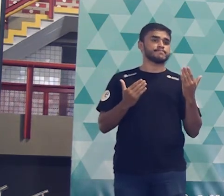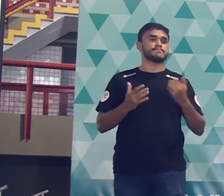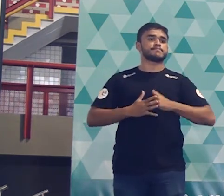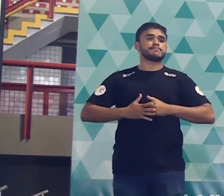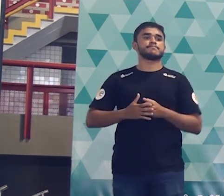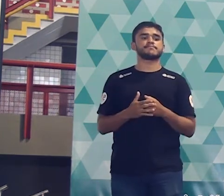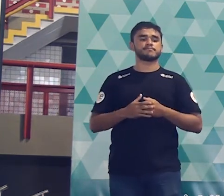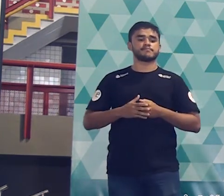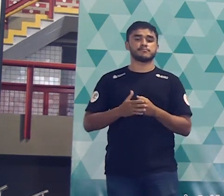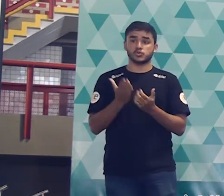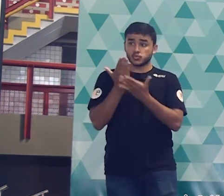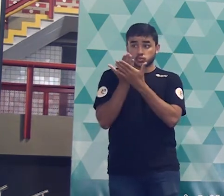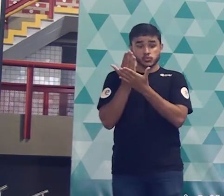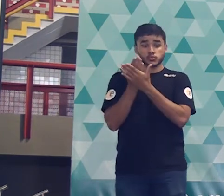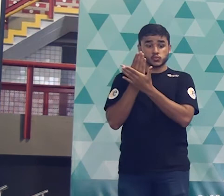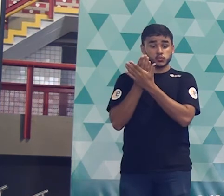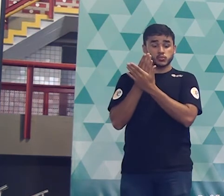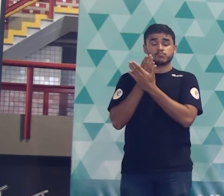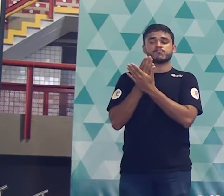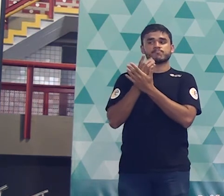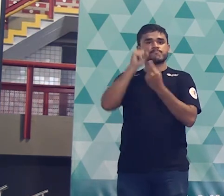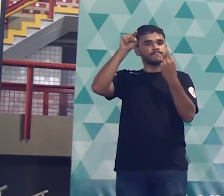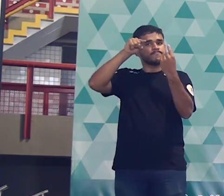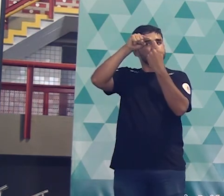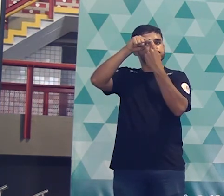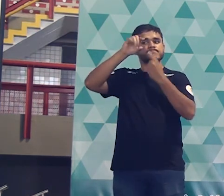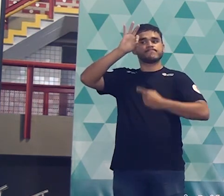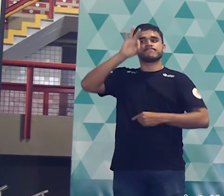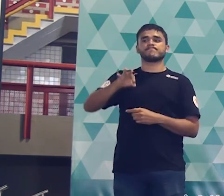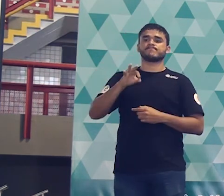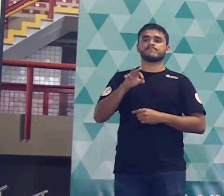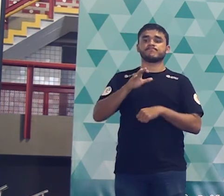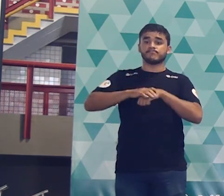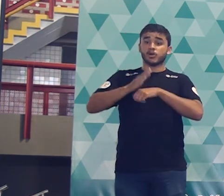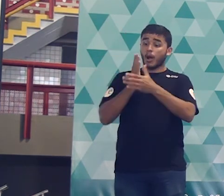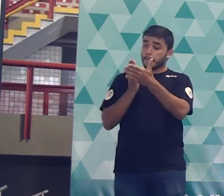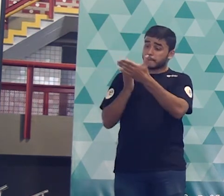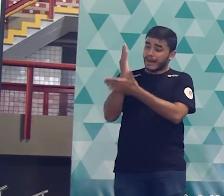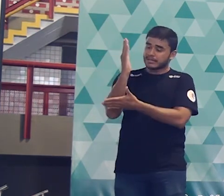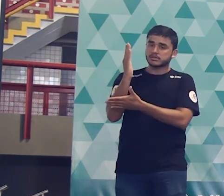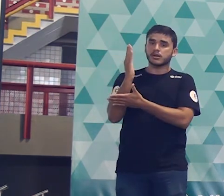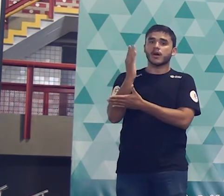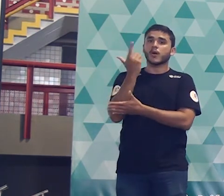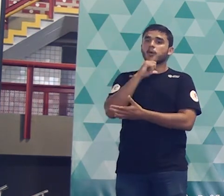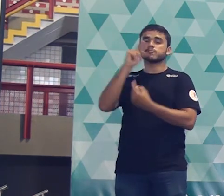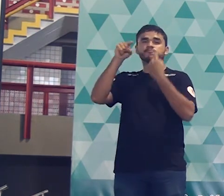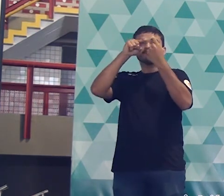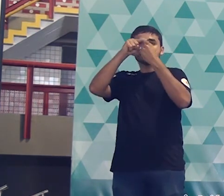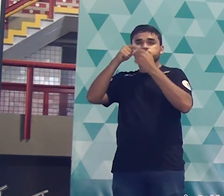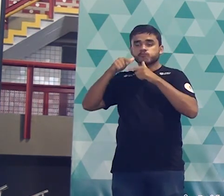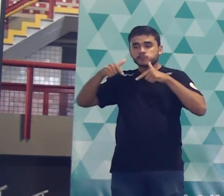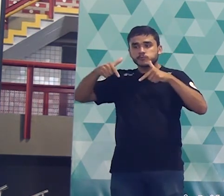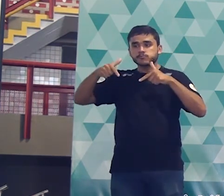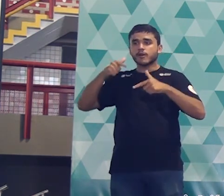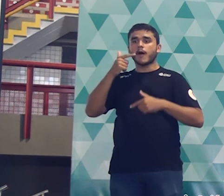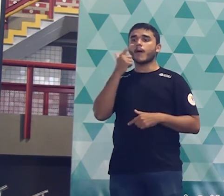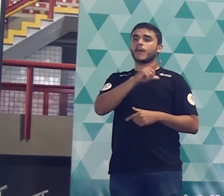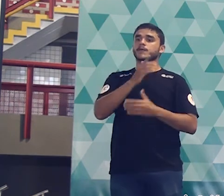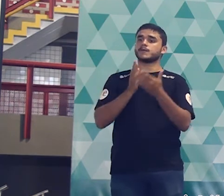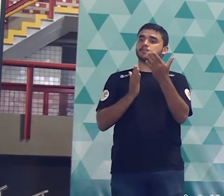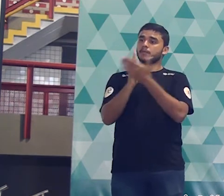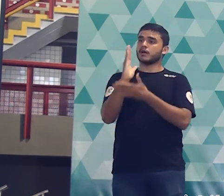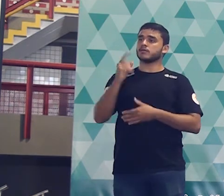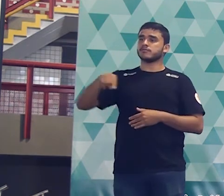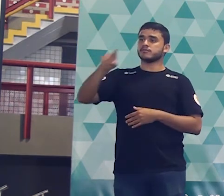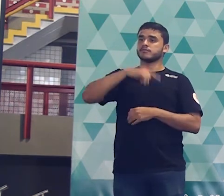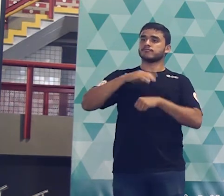ó, estudar é a verdadeira meta. A aprovação é apenas o resultado da meta atingida, tudo bem? E tenho certeza que todo